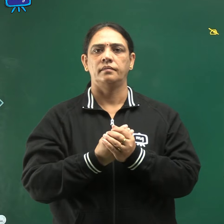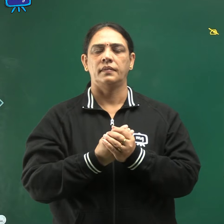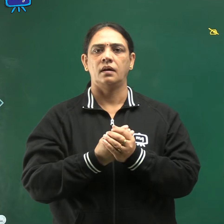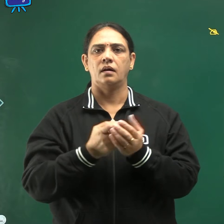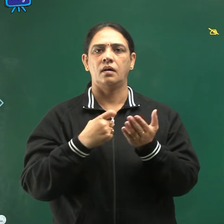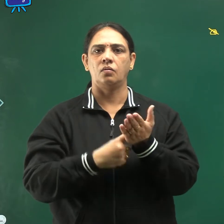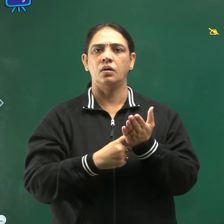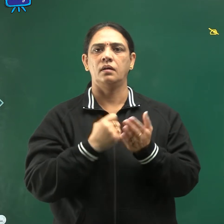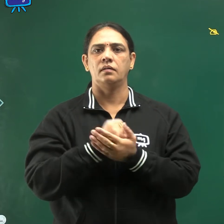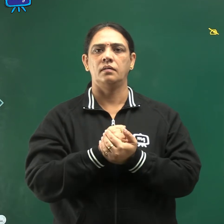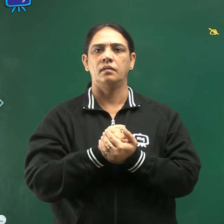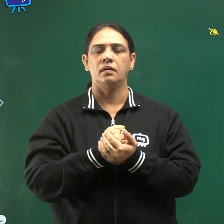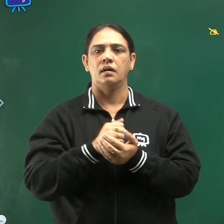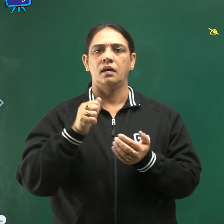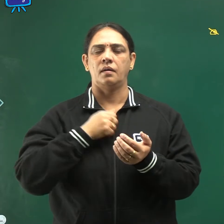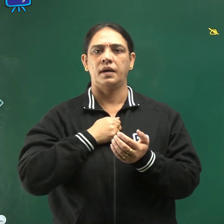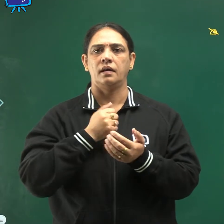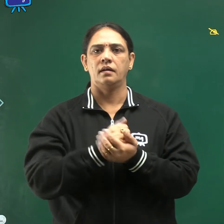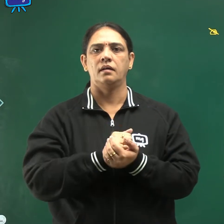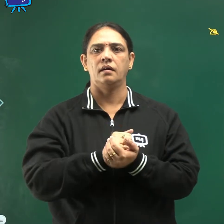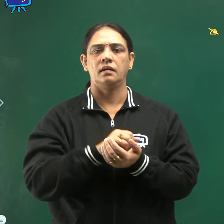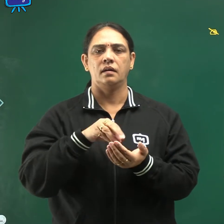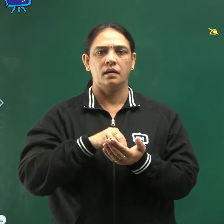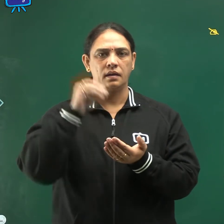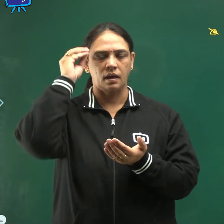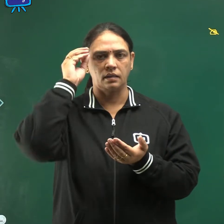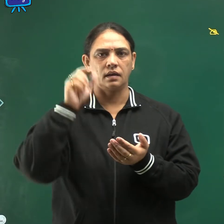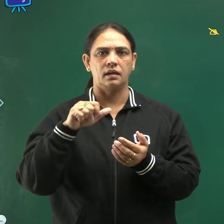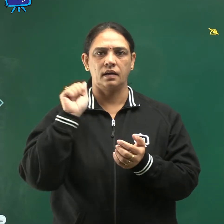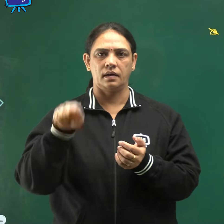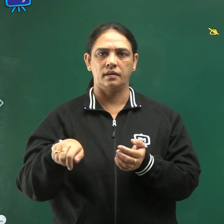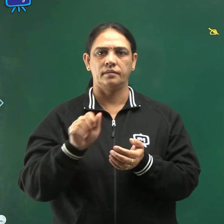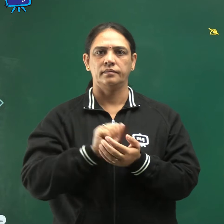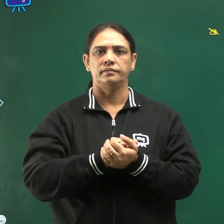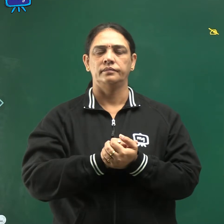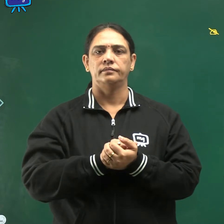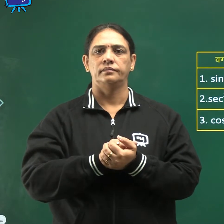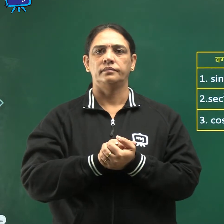रूल हमें याद रखने हैं।